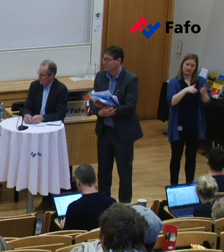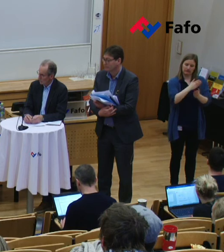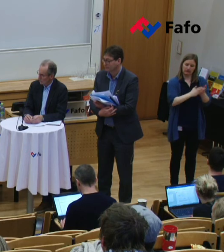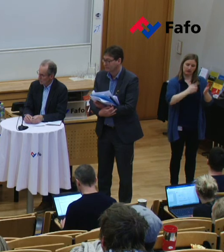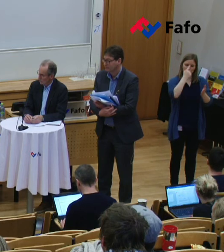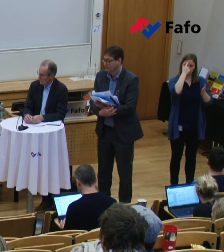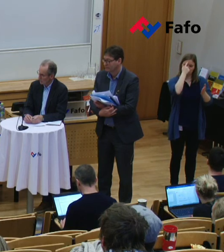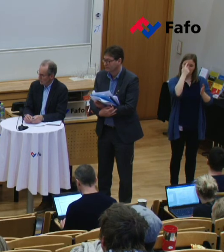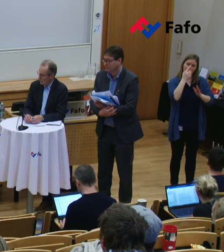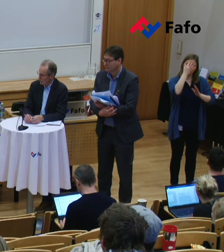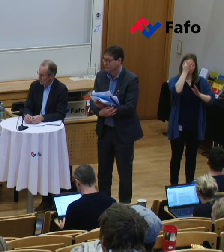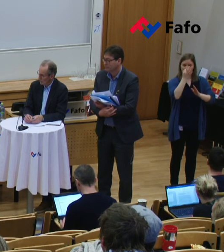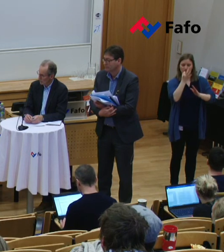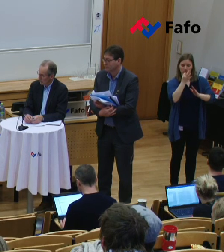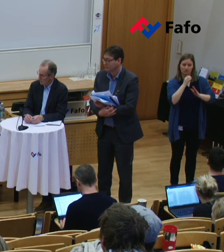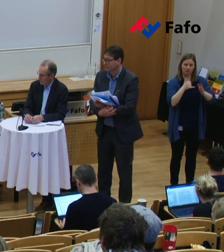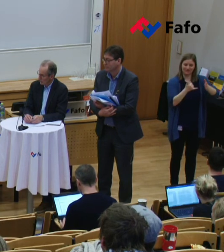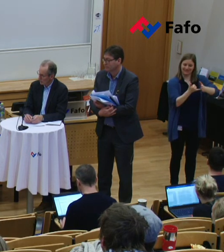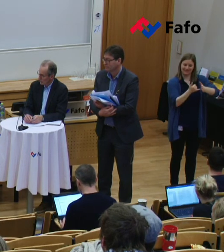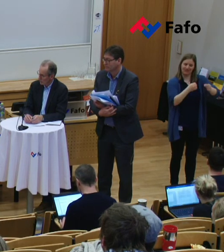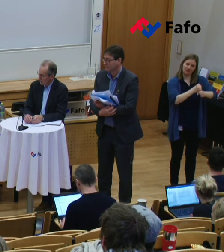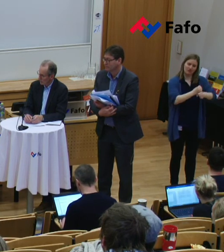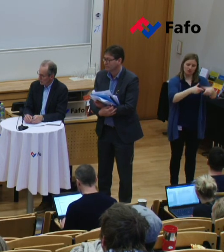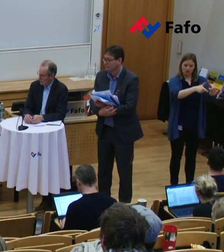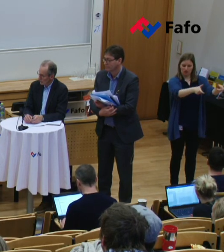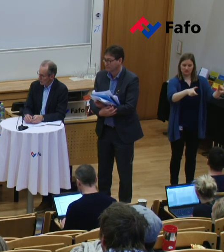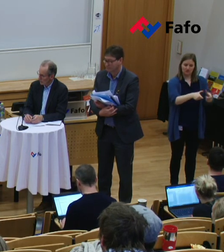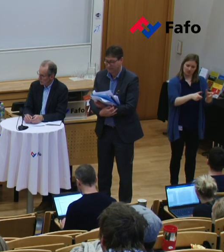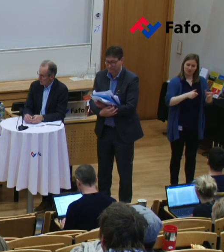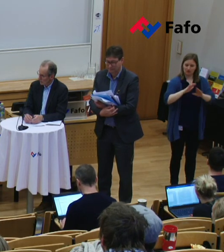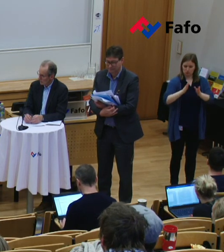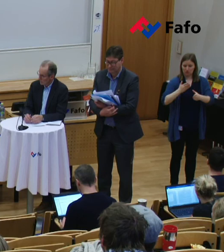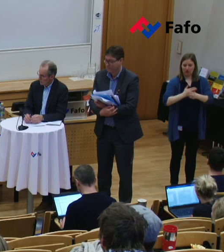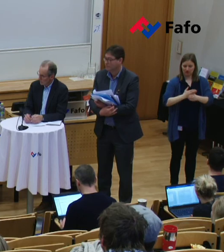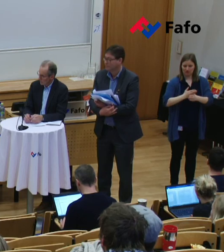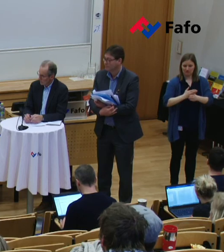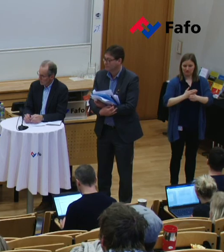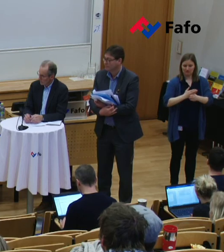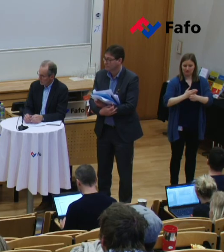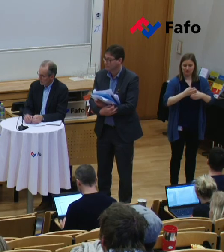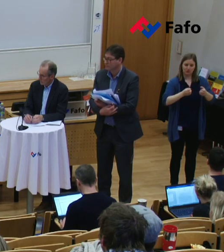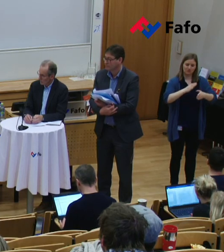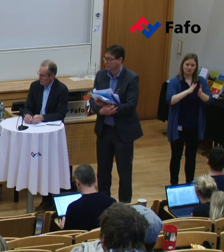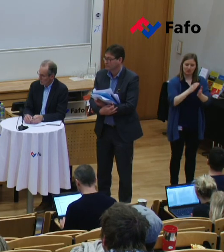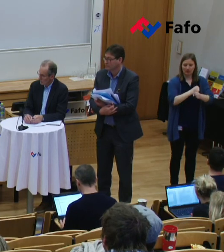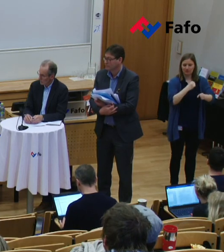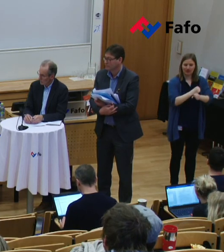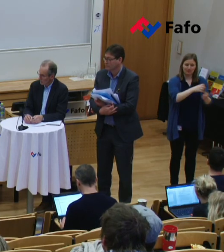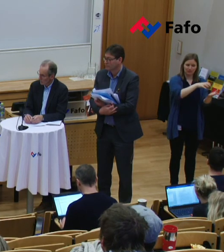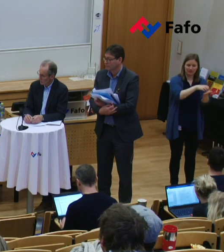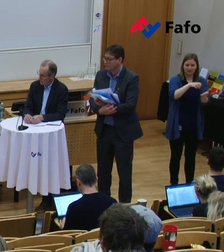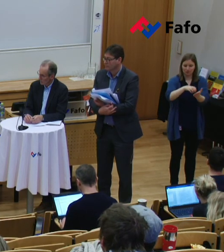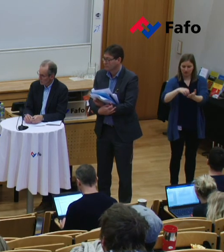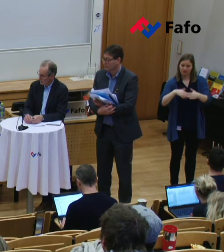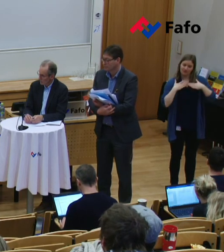og kompetansen og inn i verktøykassa til Husbanken, og et ledd i samarbeid mellom direktoratene. Altså,